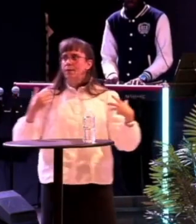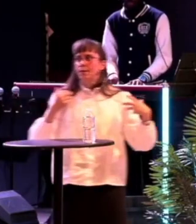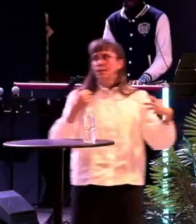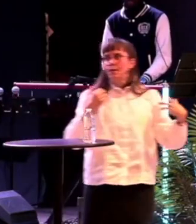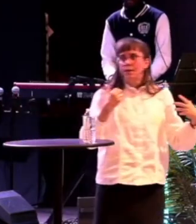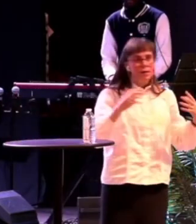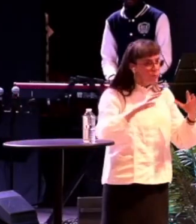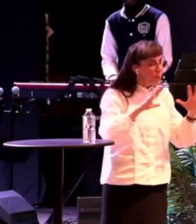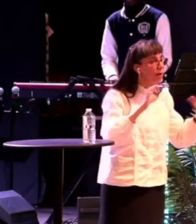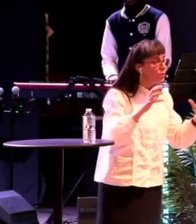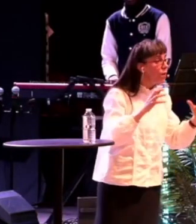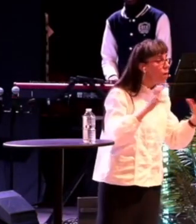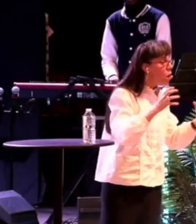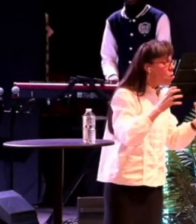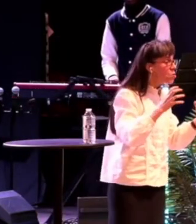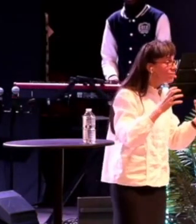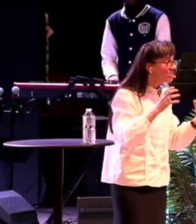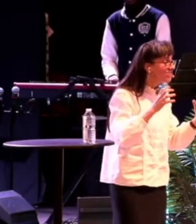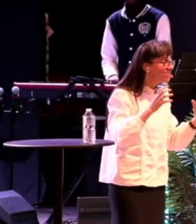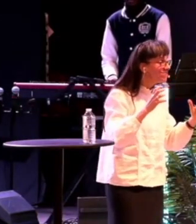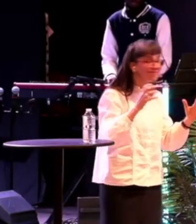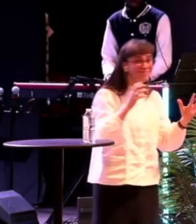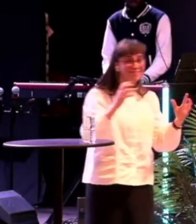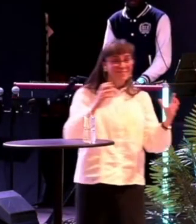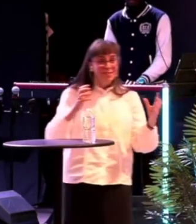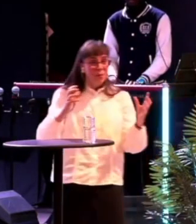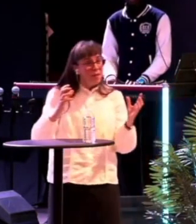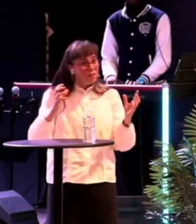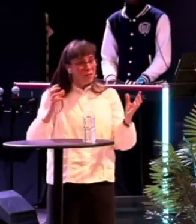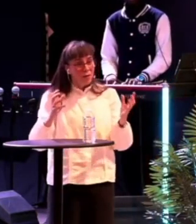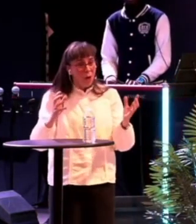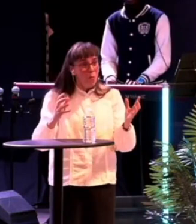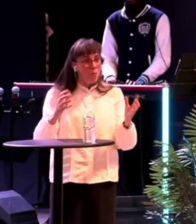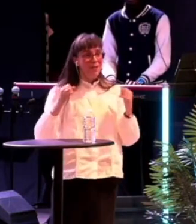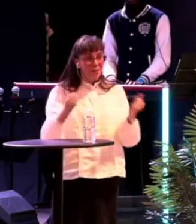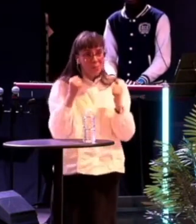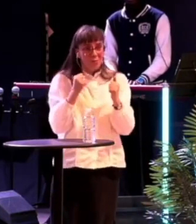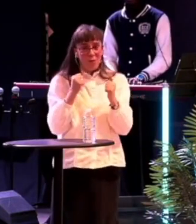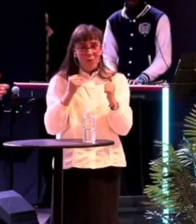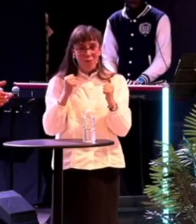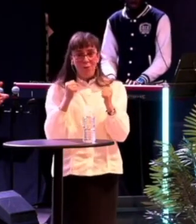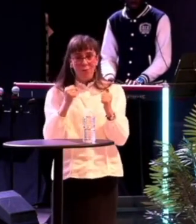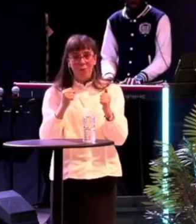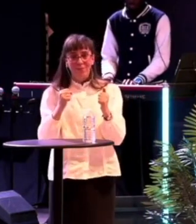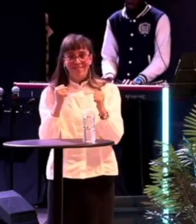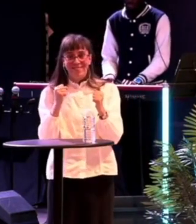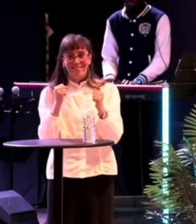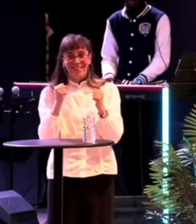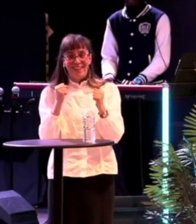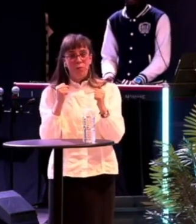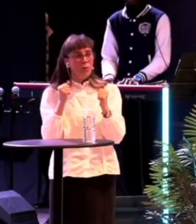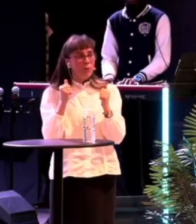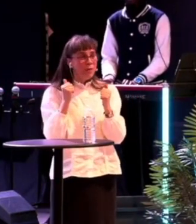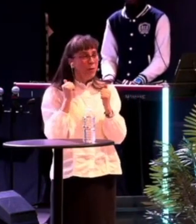partie de l'espérance aussi. Hein. Quelqu'un dans la joie, j'espère. Je ne suis pas tout seul à être dans la joie de festoyer quand